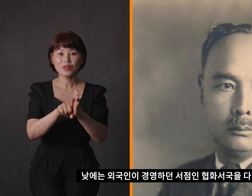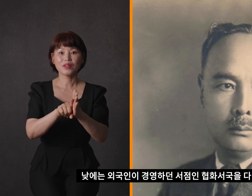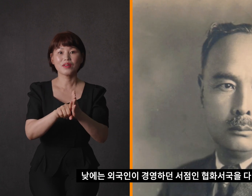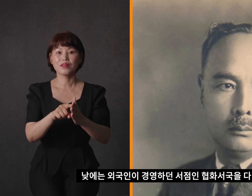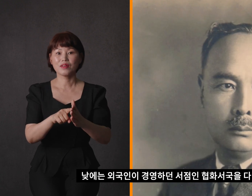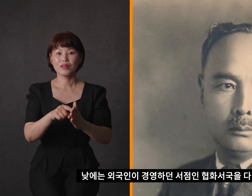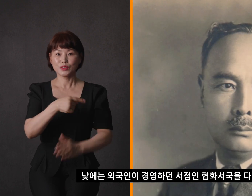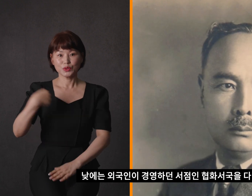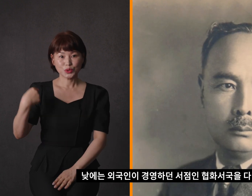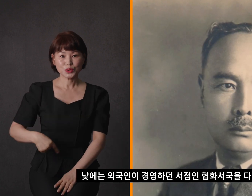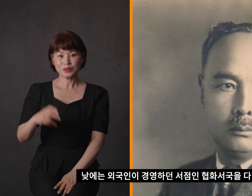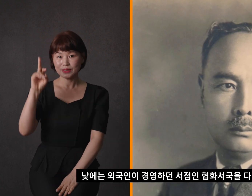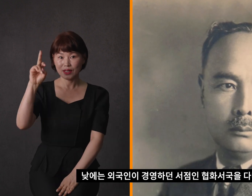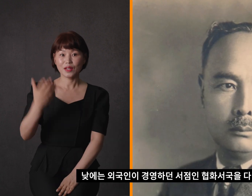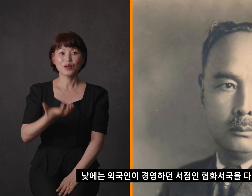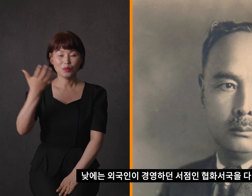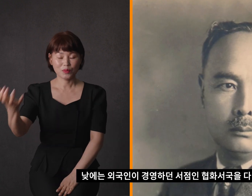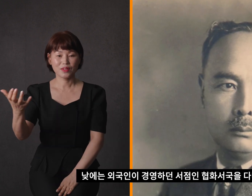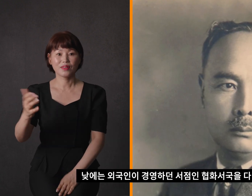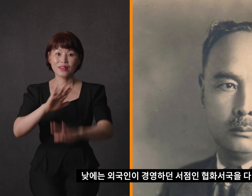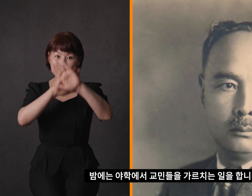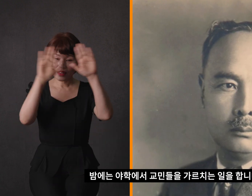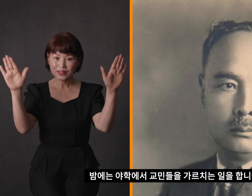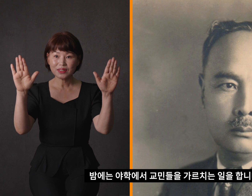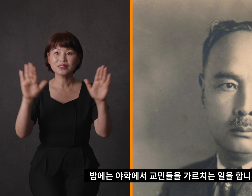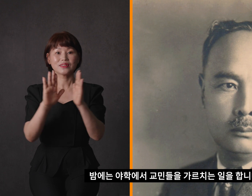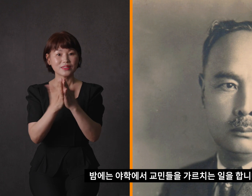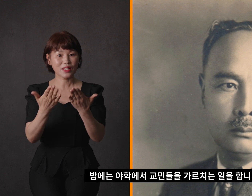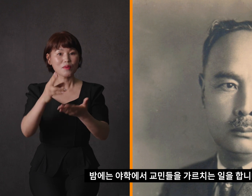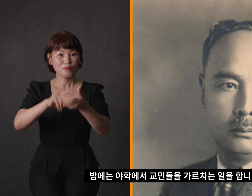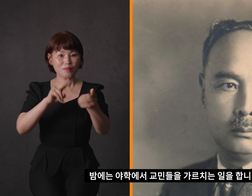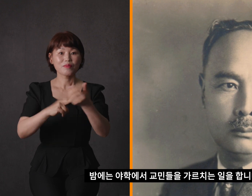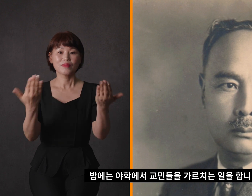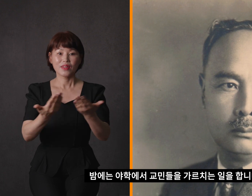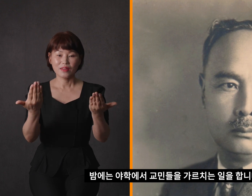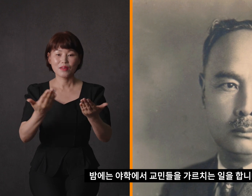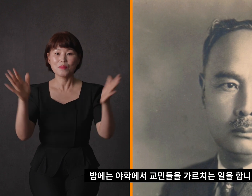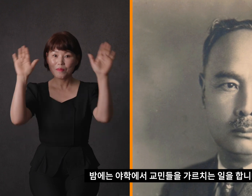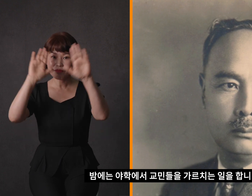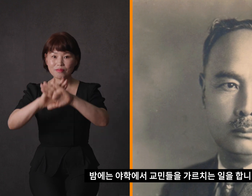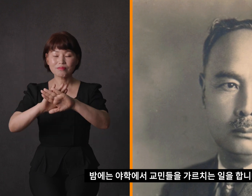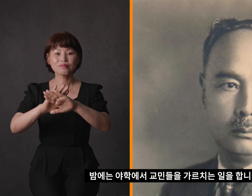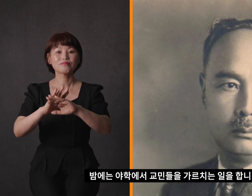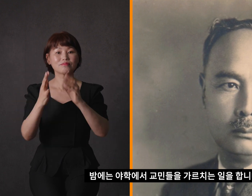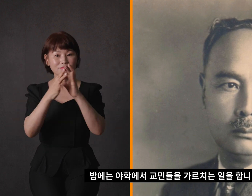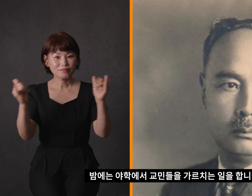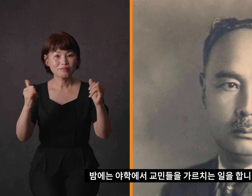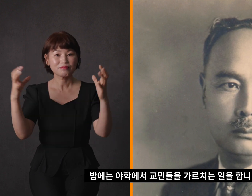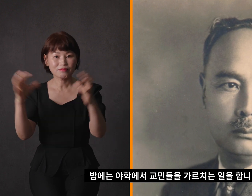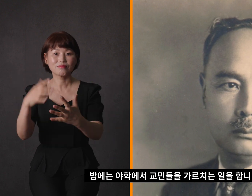낮에는 외국인이 경영하던 서점인 협화서곡을 다니고 밤에는 야학에서 교민들을 가르치는 일을